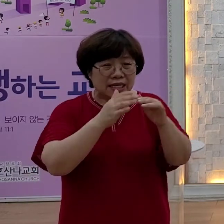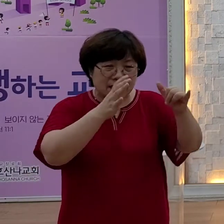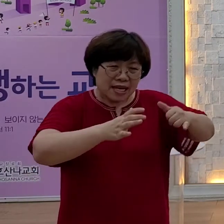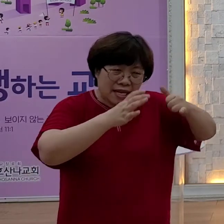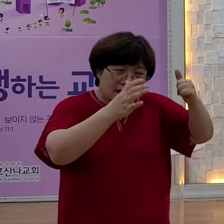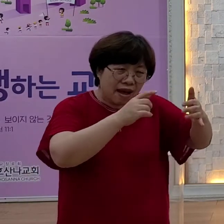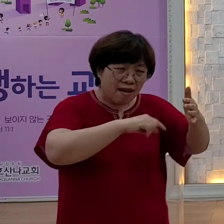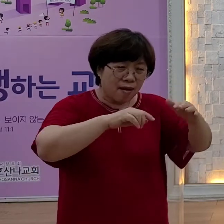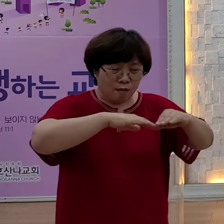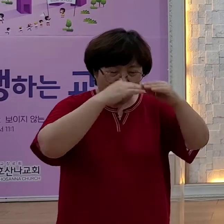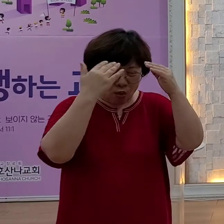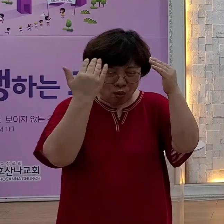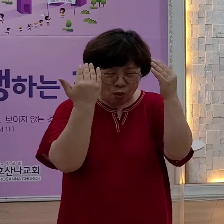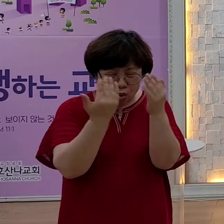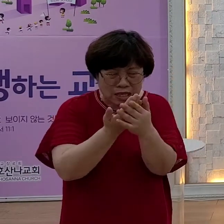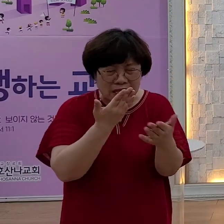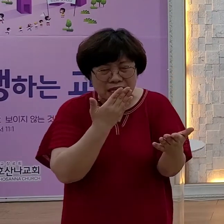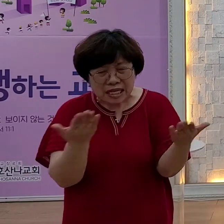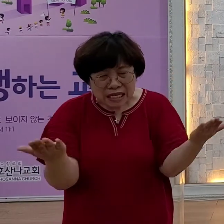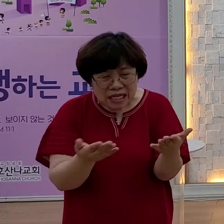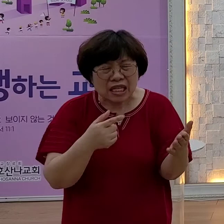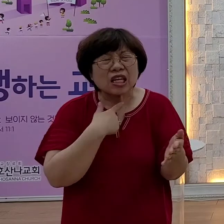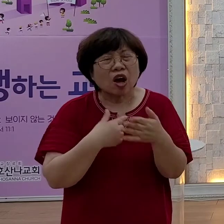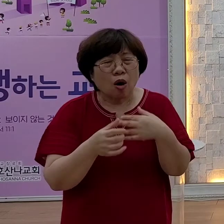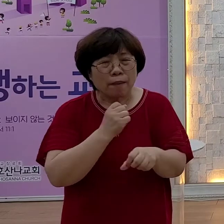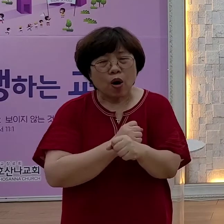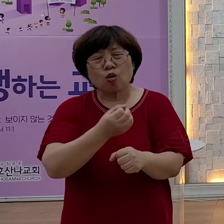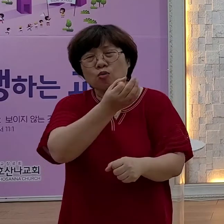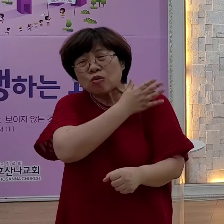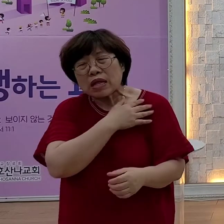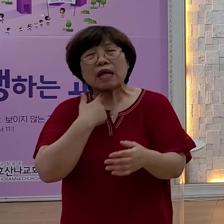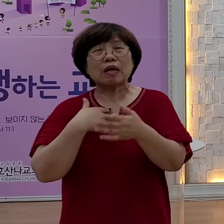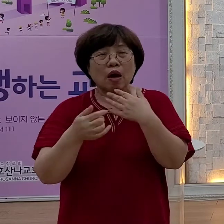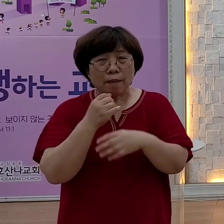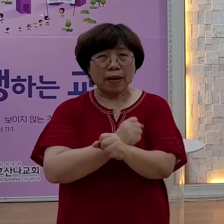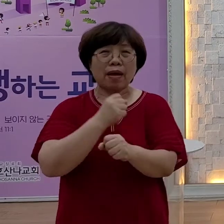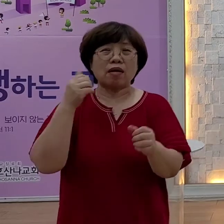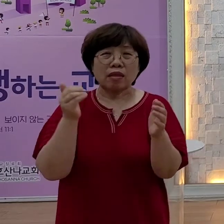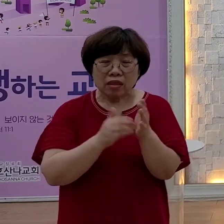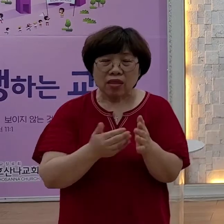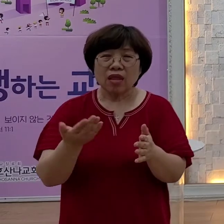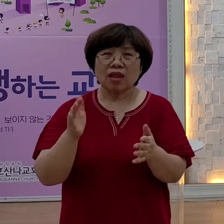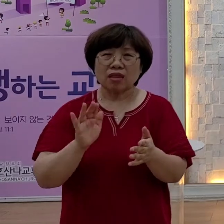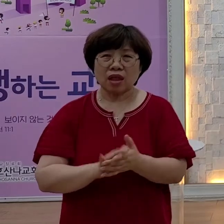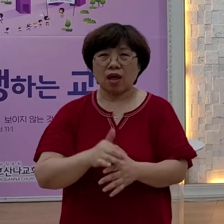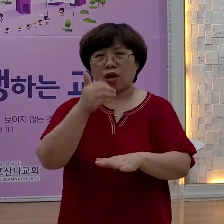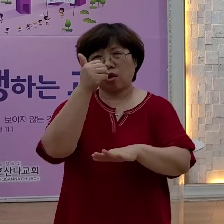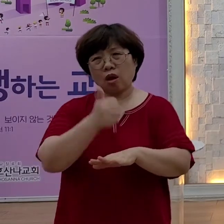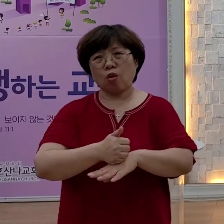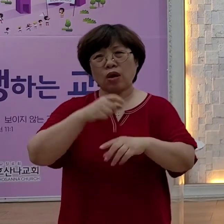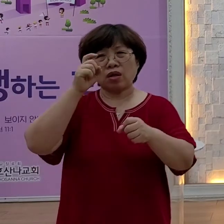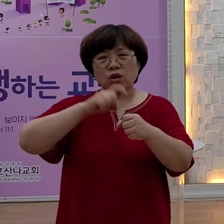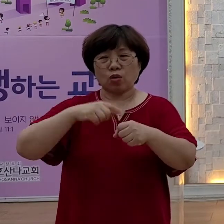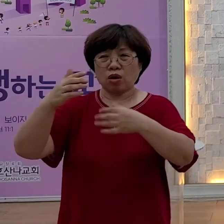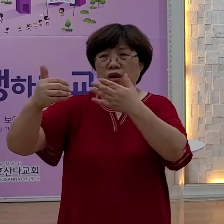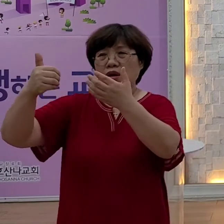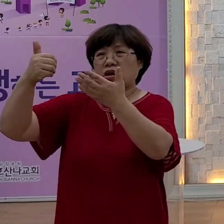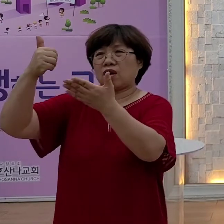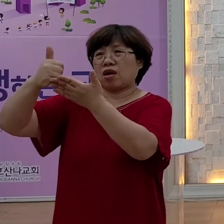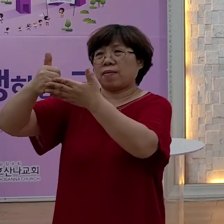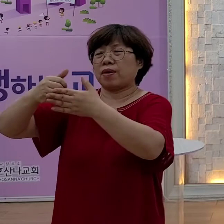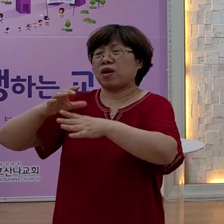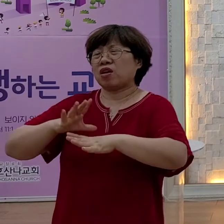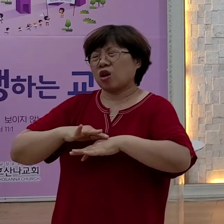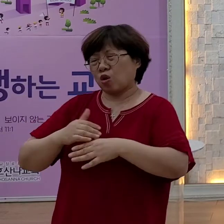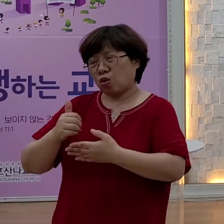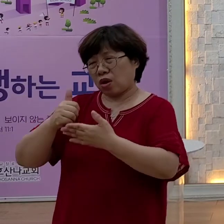수 있는 모든 것은 다 해봤다. 부귀 영화를 다 경험해봤다. 그런데 결과가 뭐예요? 하나님을